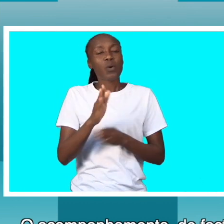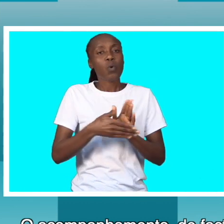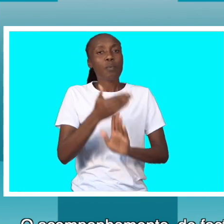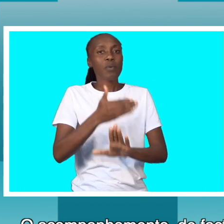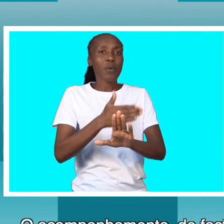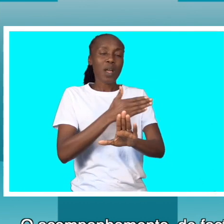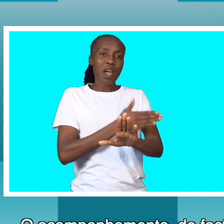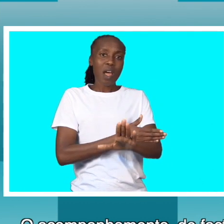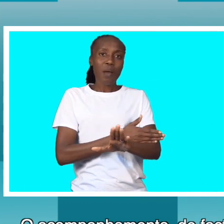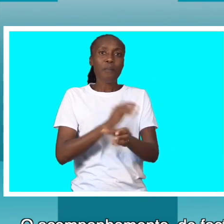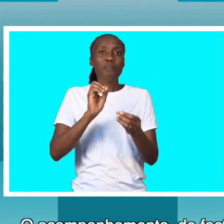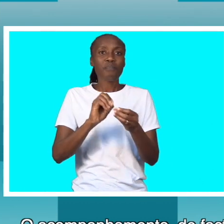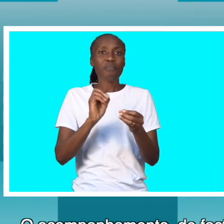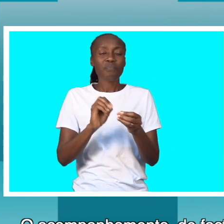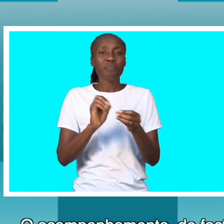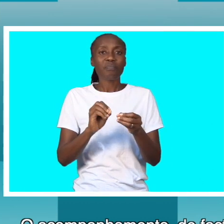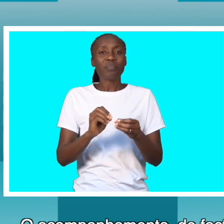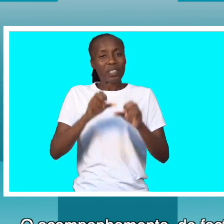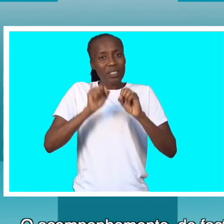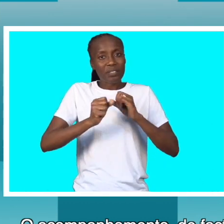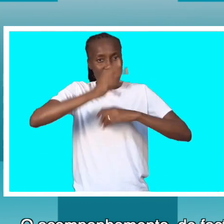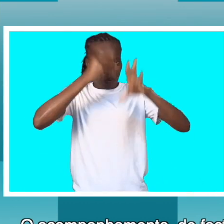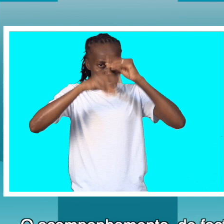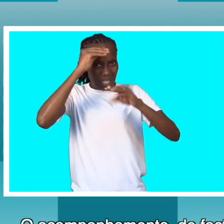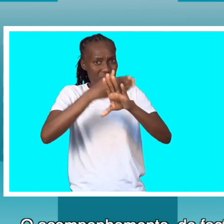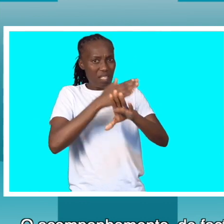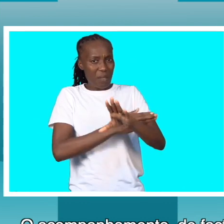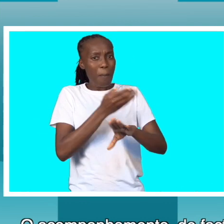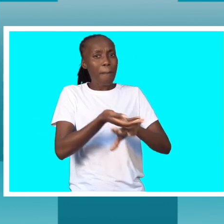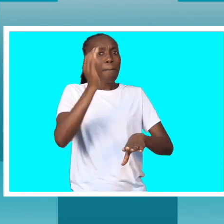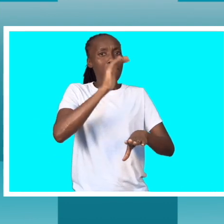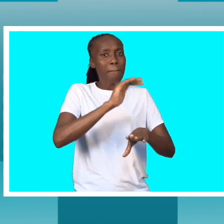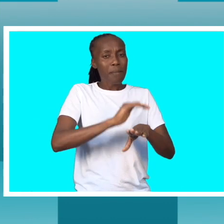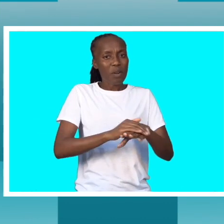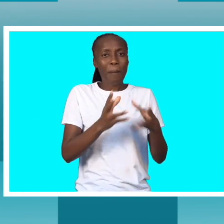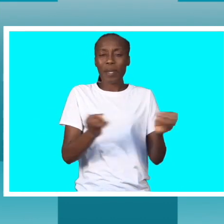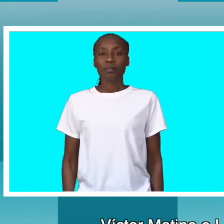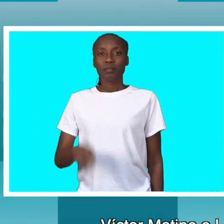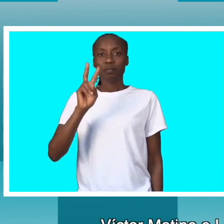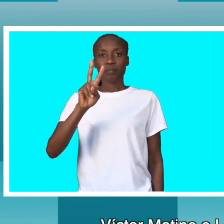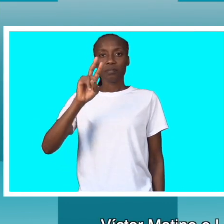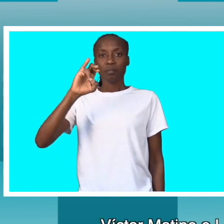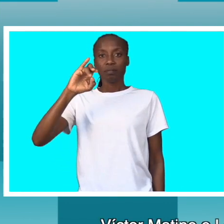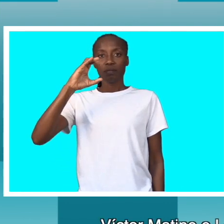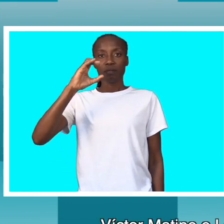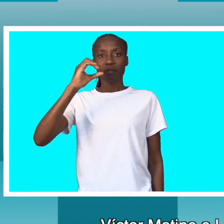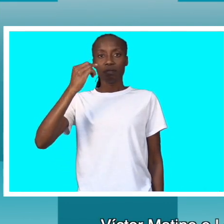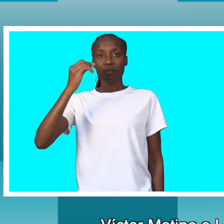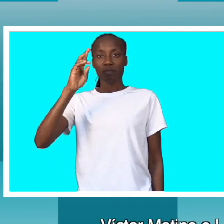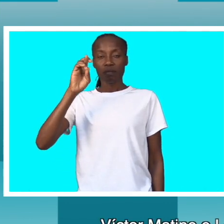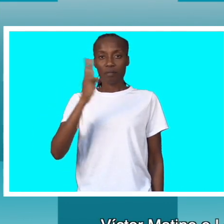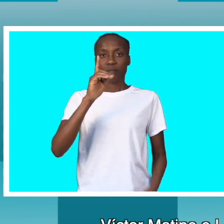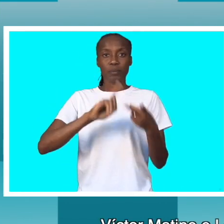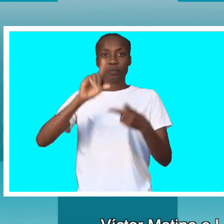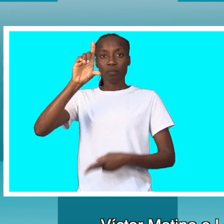daquilo que aconteceu naquele jogo, tem que servir de lição para que os talentos não sejam perdidos. Vitor Matin e Lionel Manique,